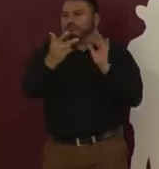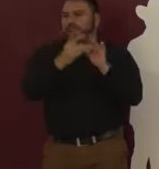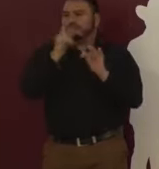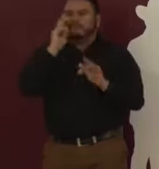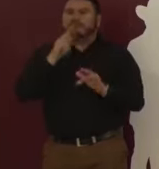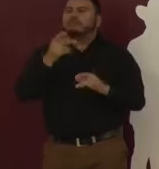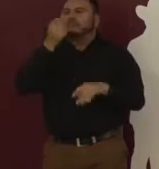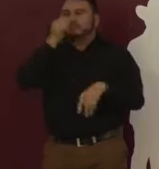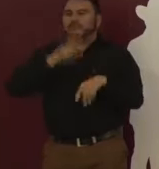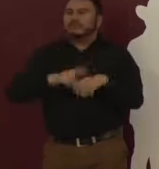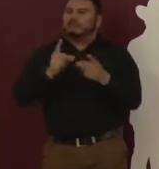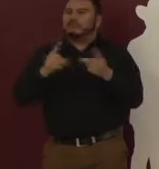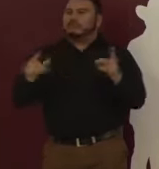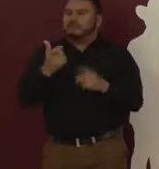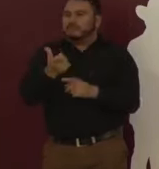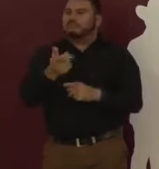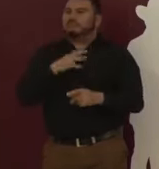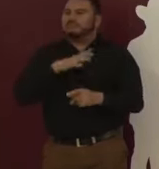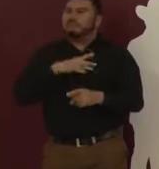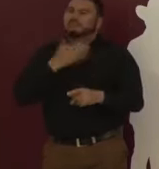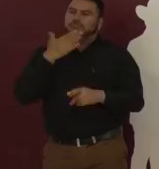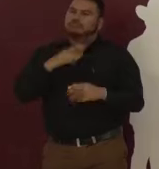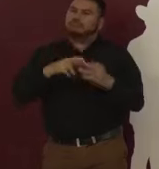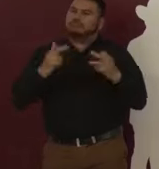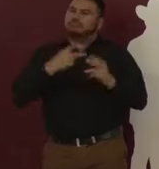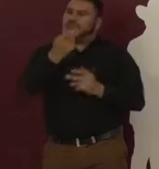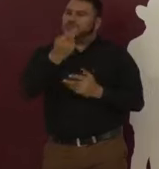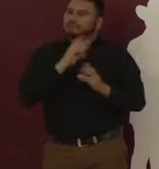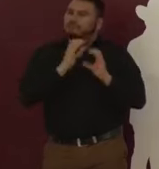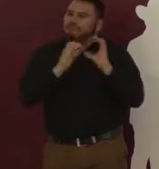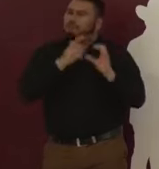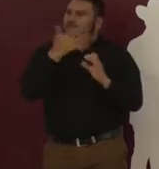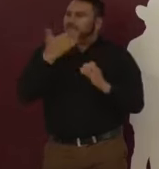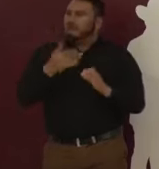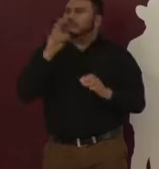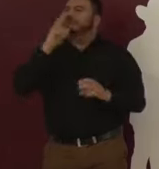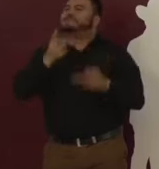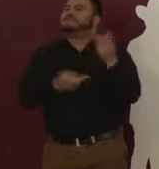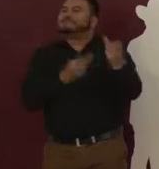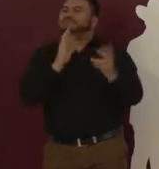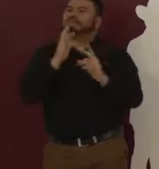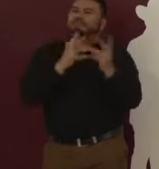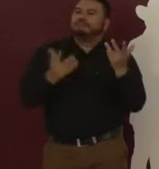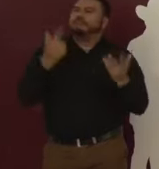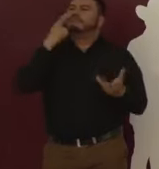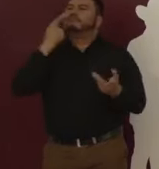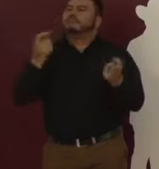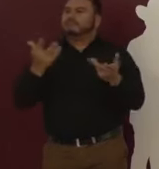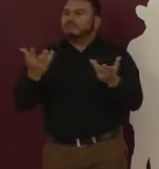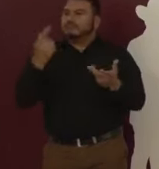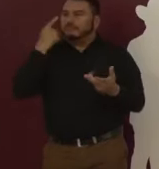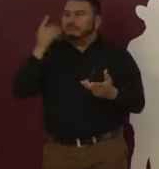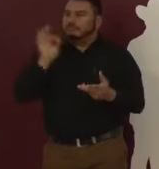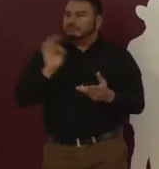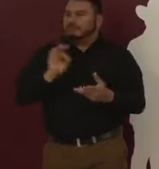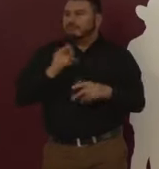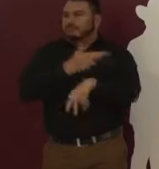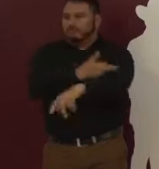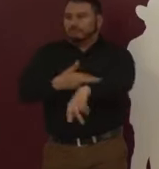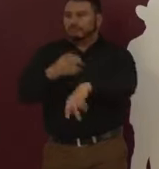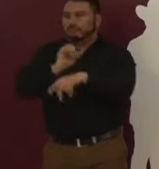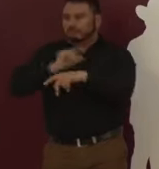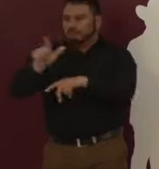de Desarrollo Económico, tenemos muy buena relación con ellos, para efecto de platicar de posibles operativos que